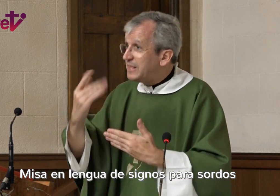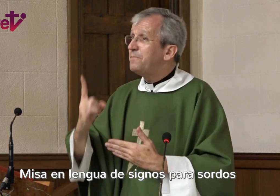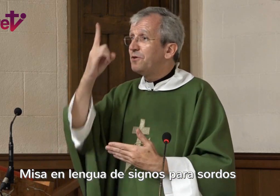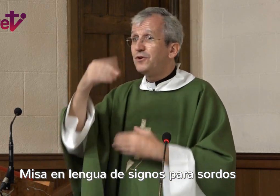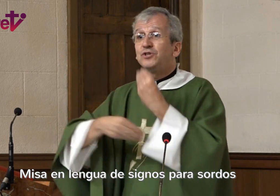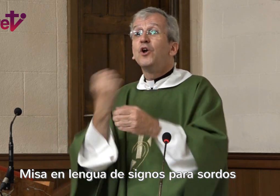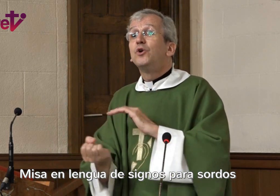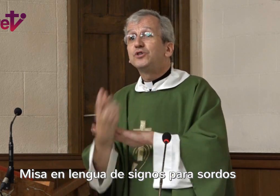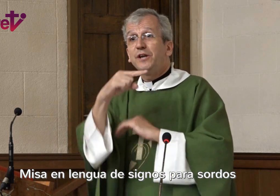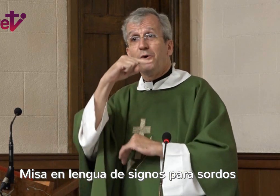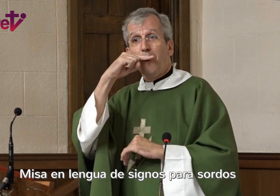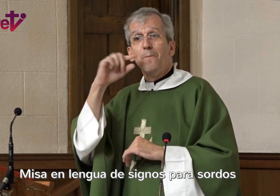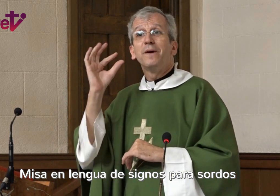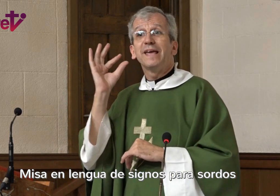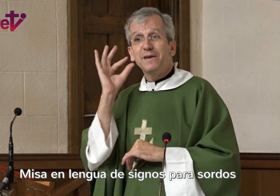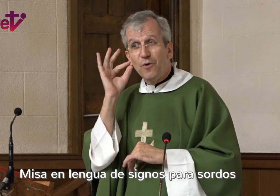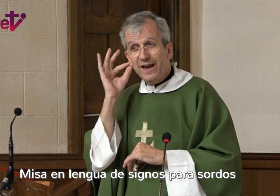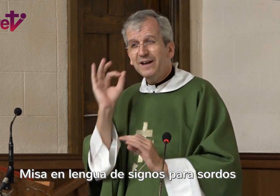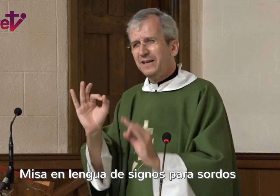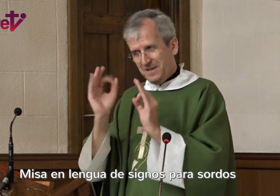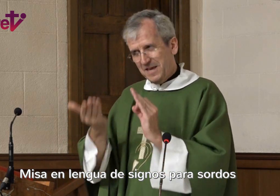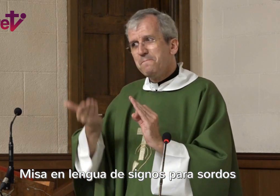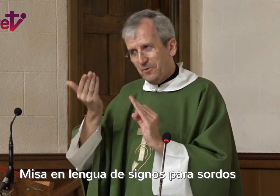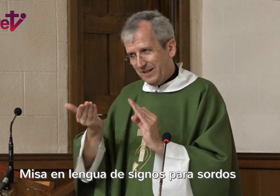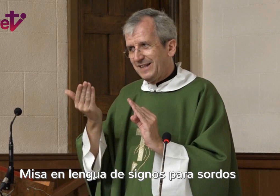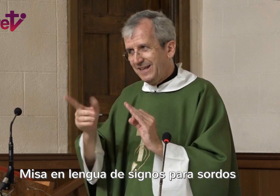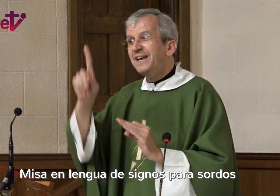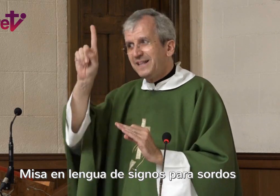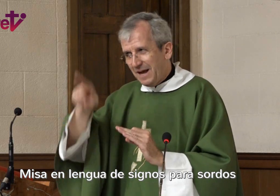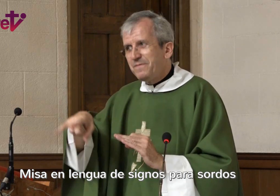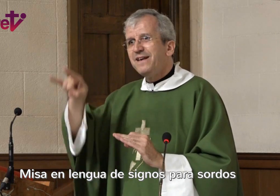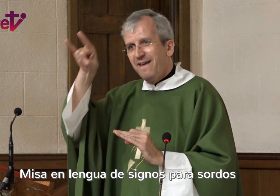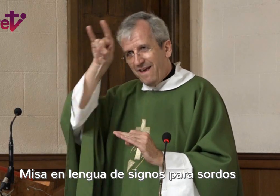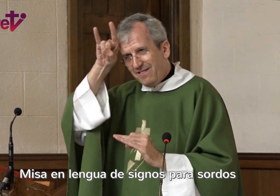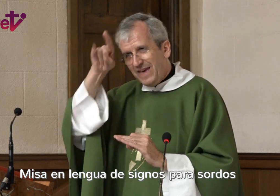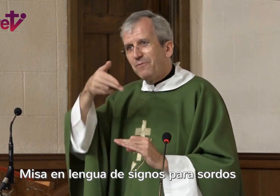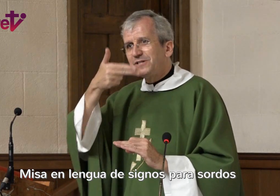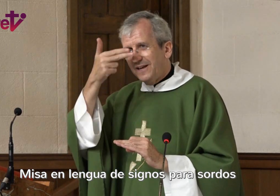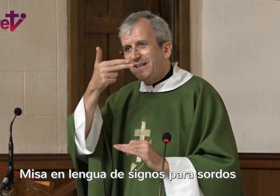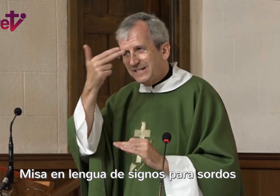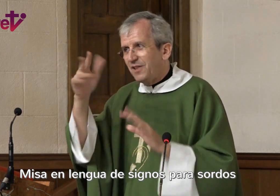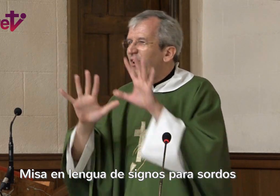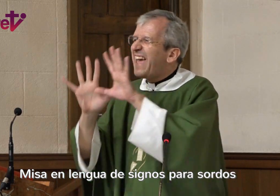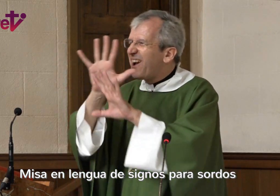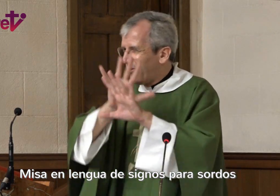principio Dios los creó hombre y mujer importante también el diablo está interesado en